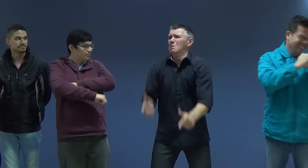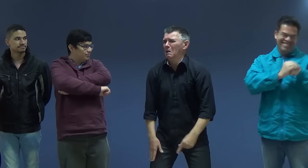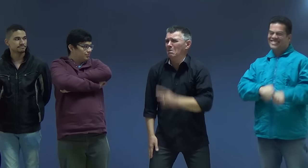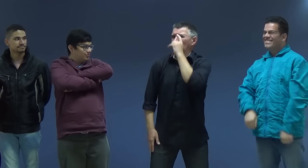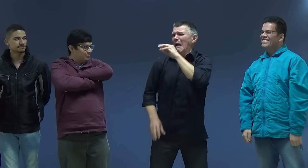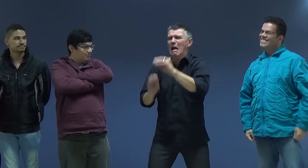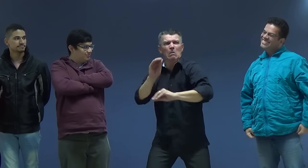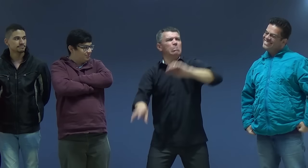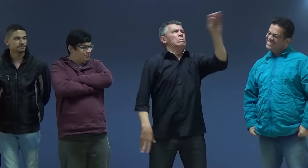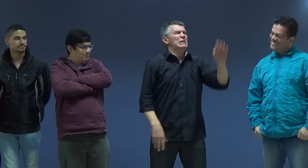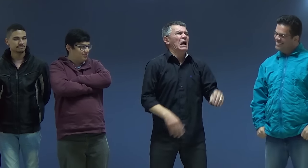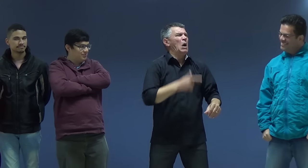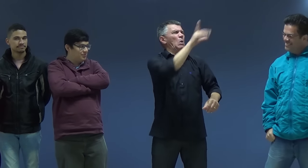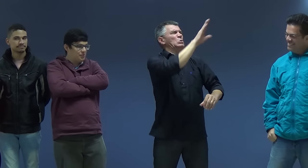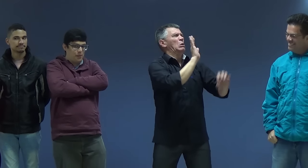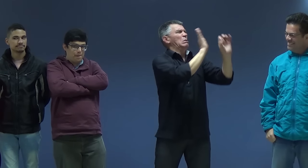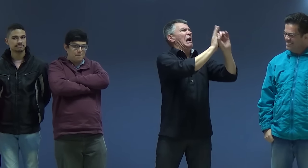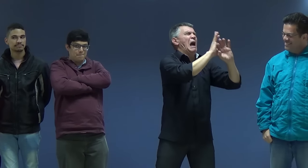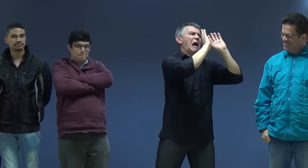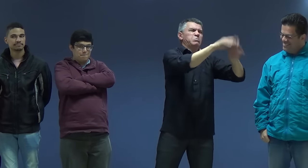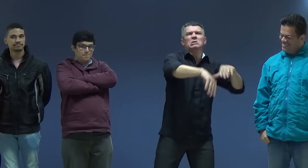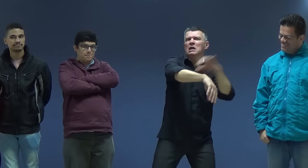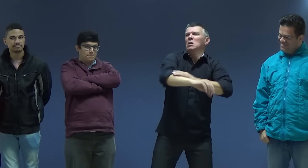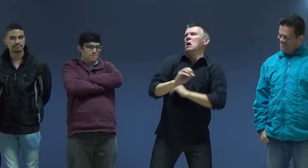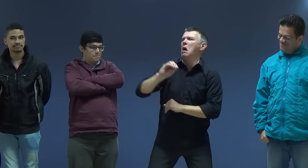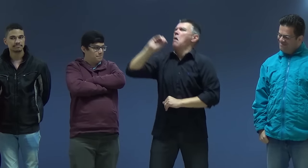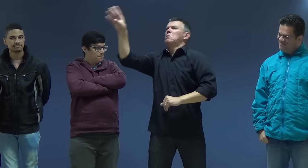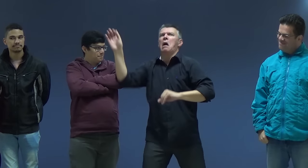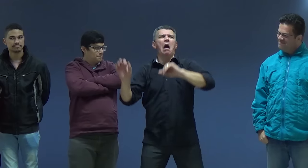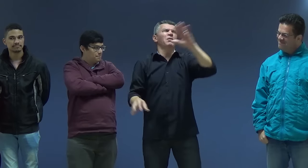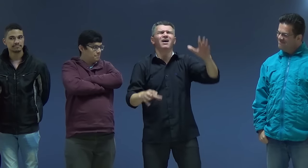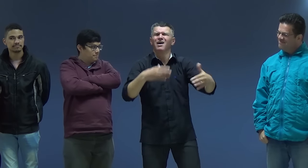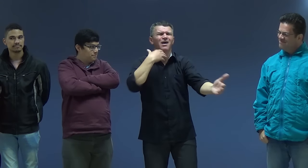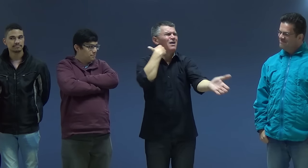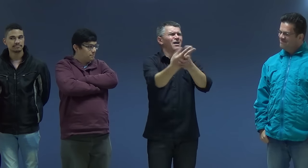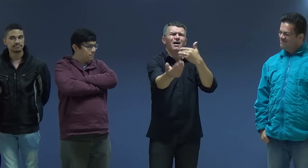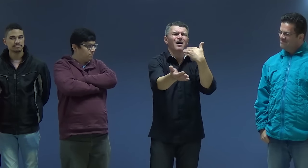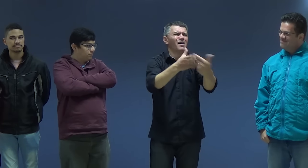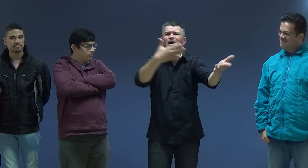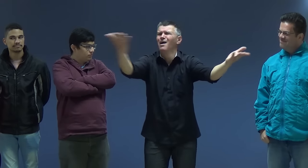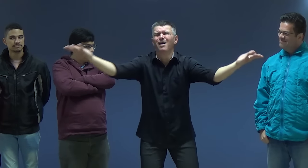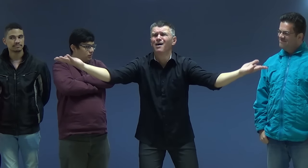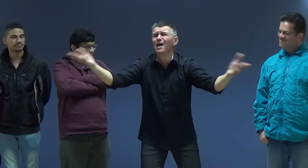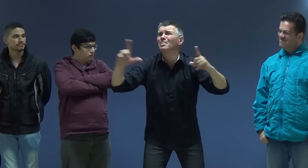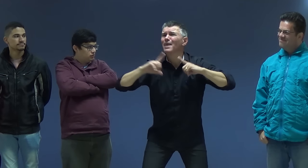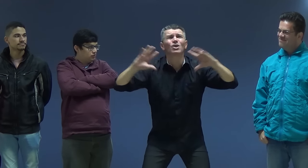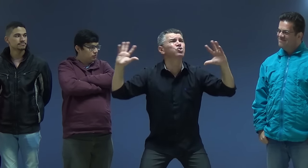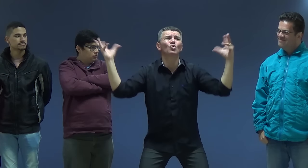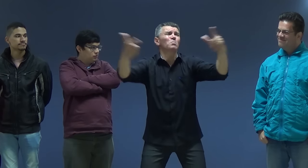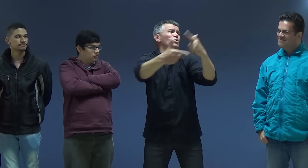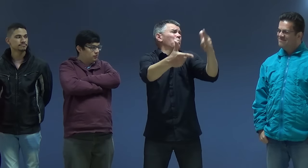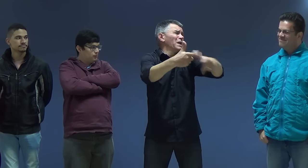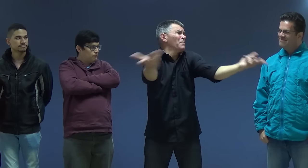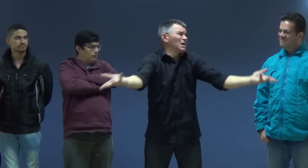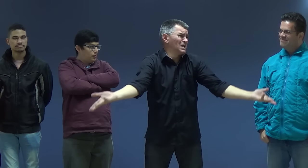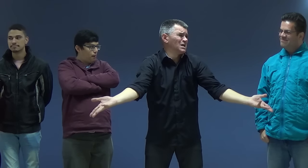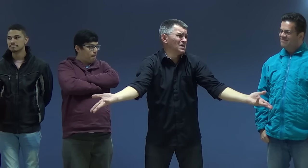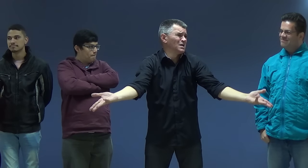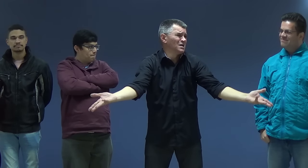às vezes tem problema, tanta coisa acontecendo, ai, eu quero sair. Gente, todo lugar vai